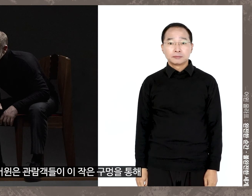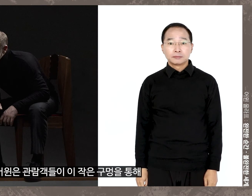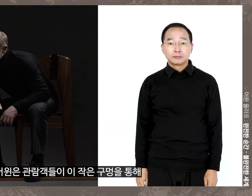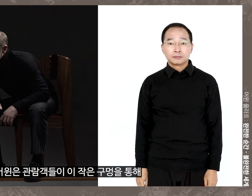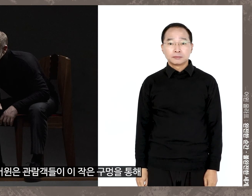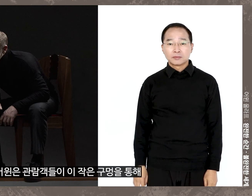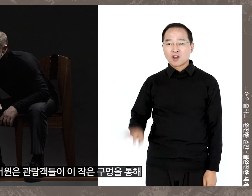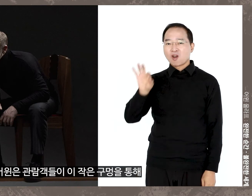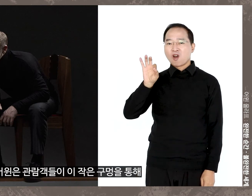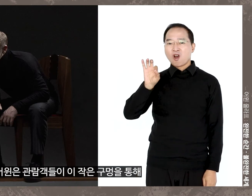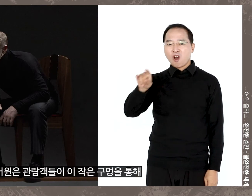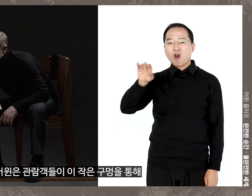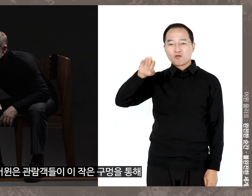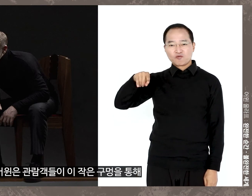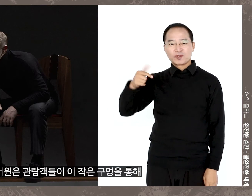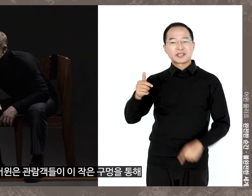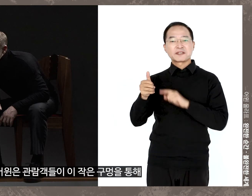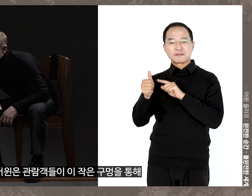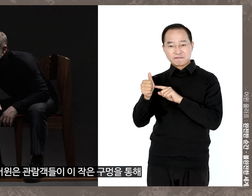어휘는